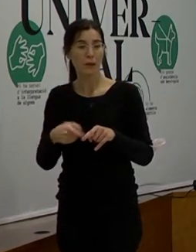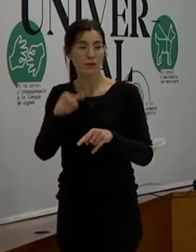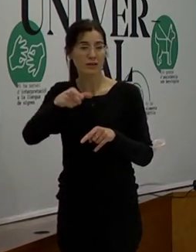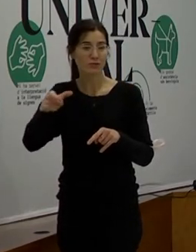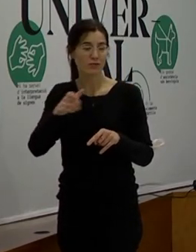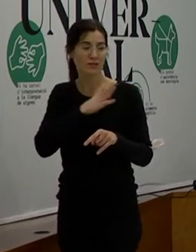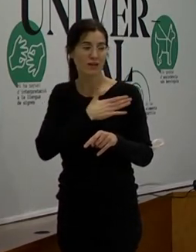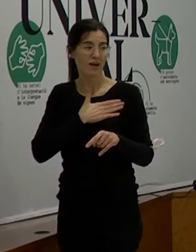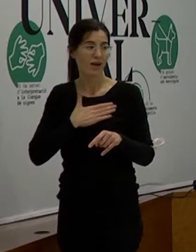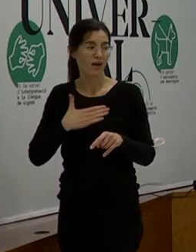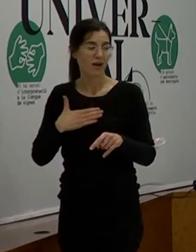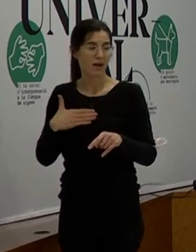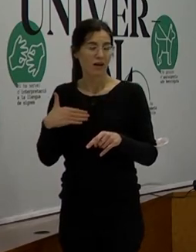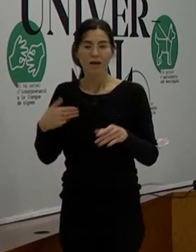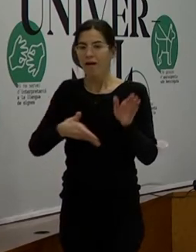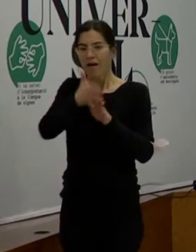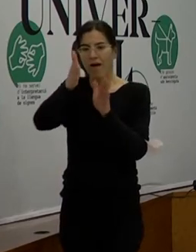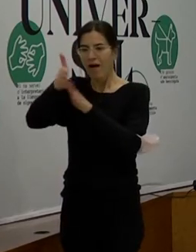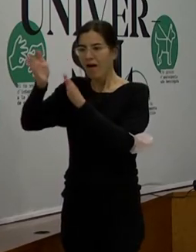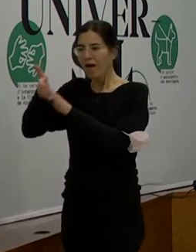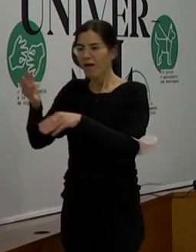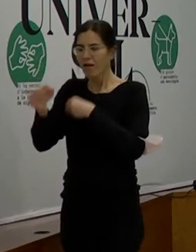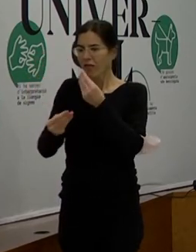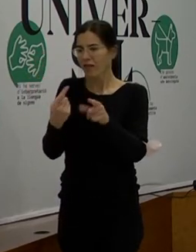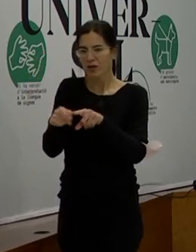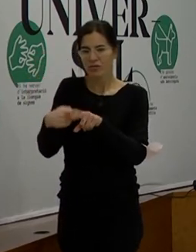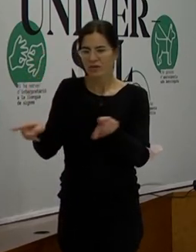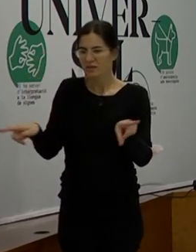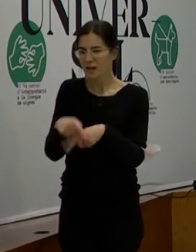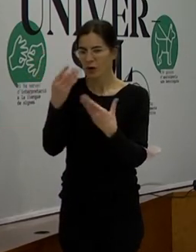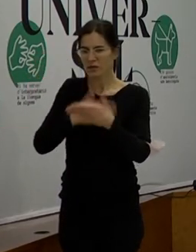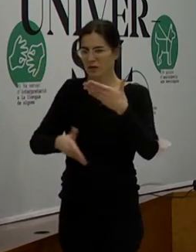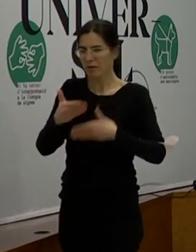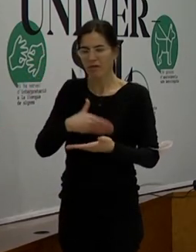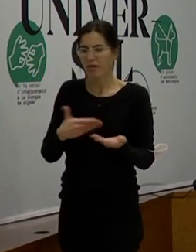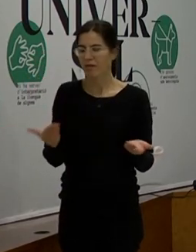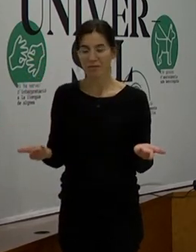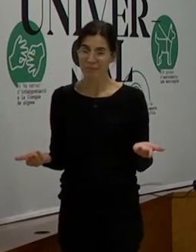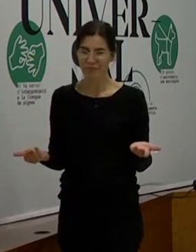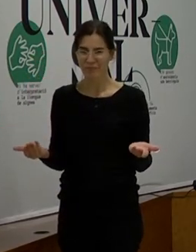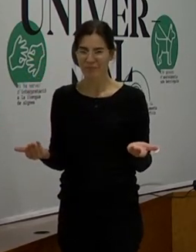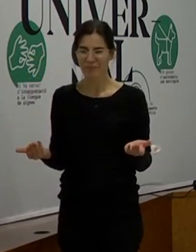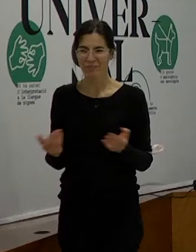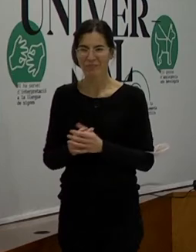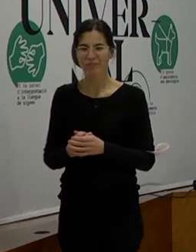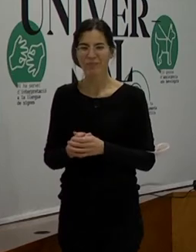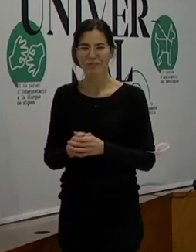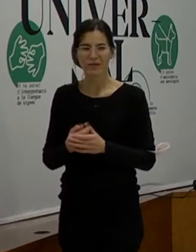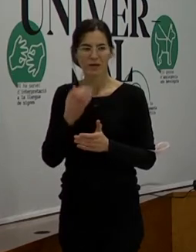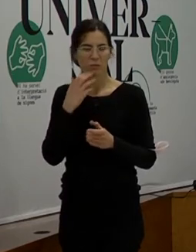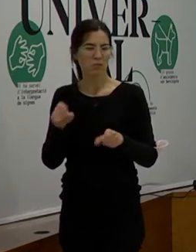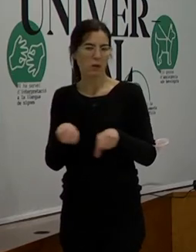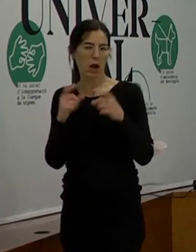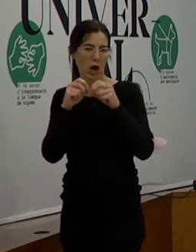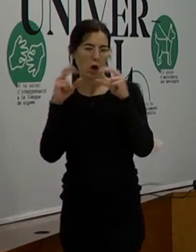vol sortir i vol fer coses, tingui la discapacitat que tingui. O sea, gordo,